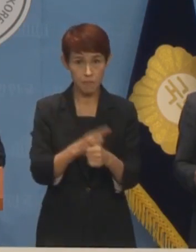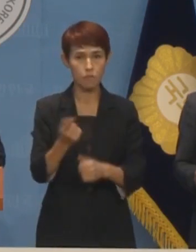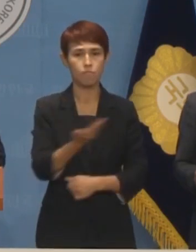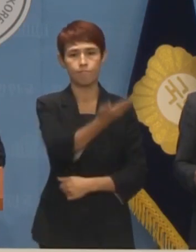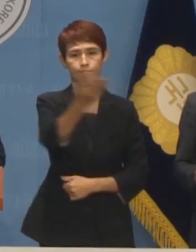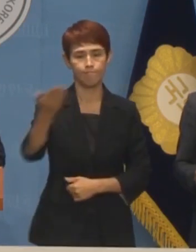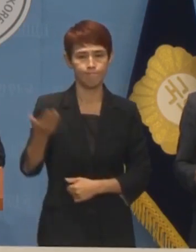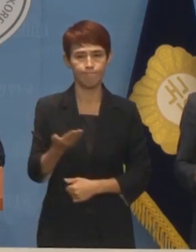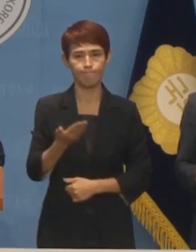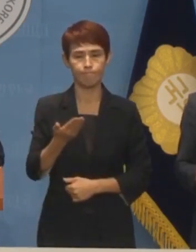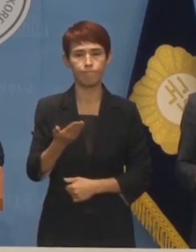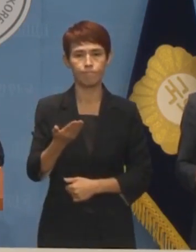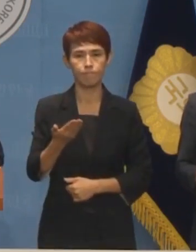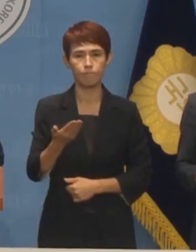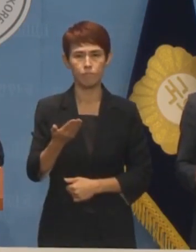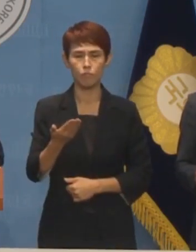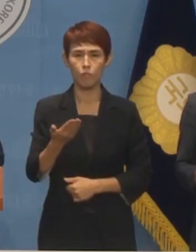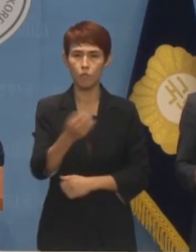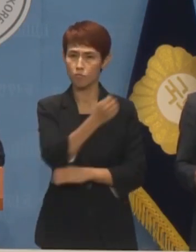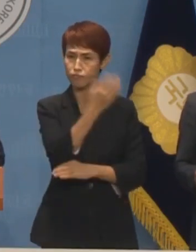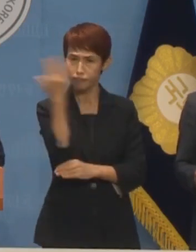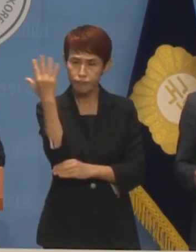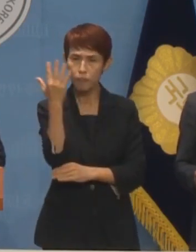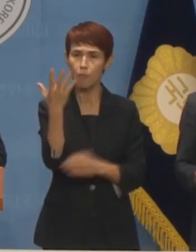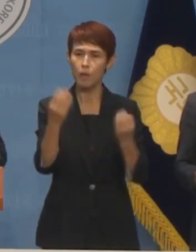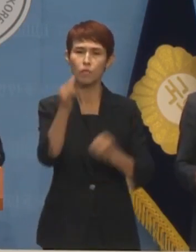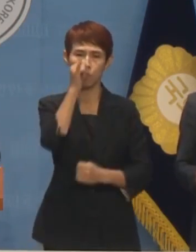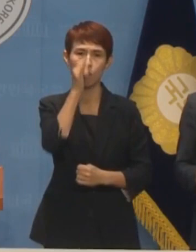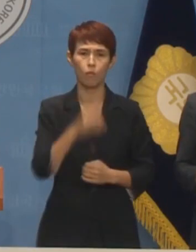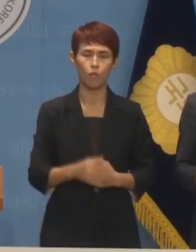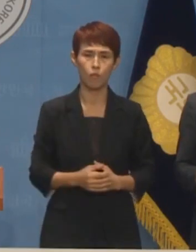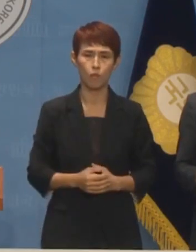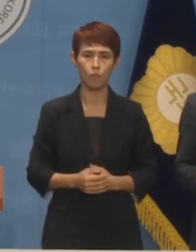사안을 중하게 다뤘던 그런 점들을 고려해서